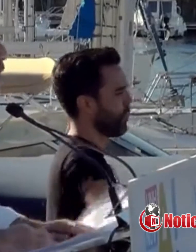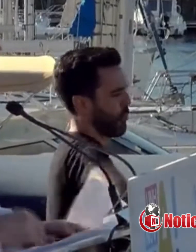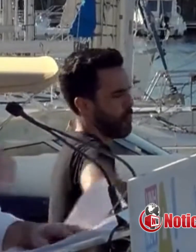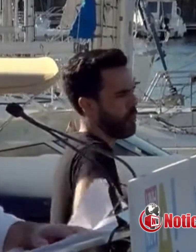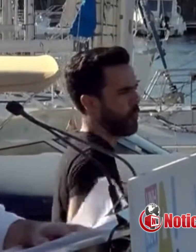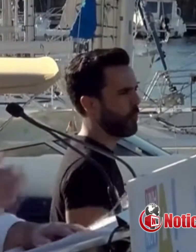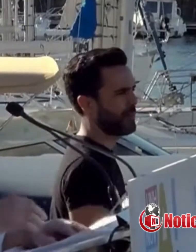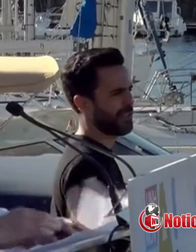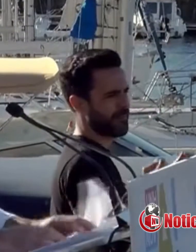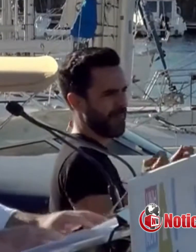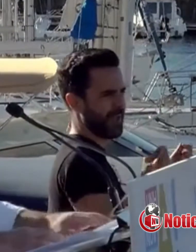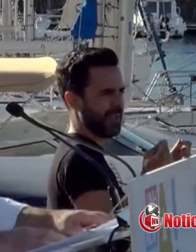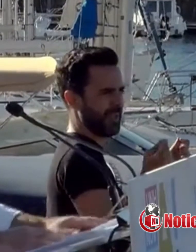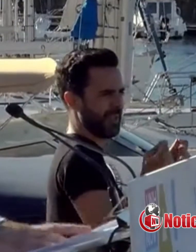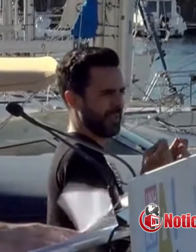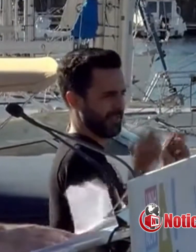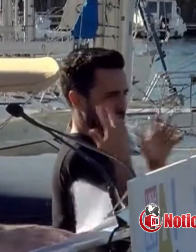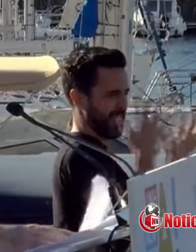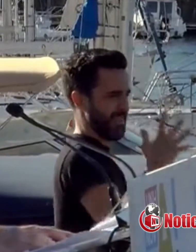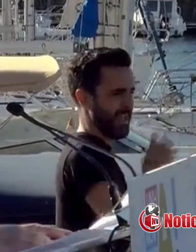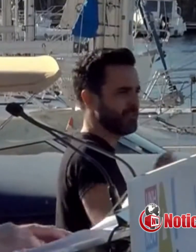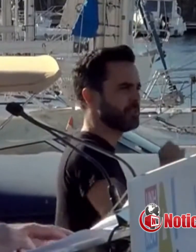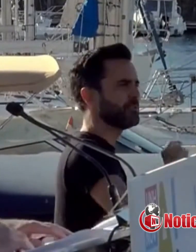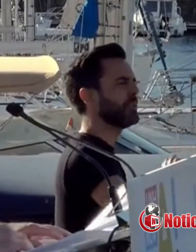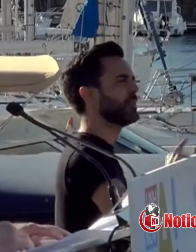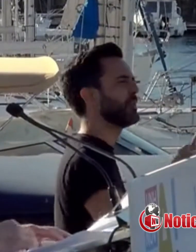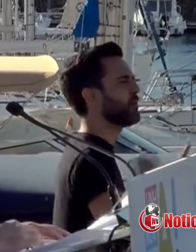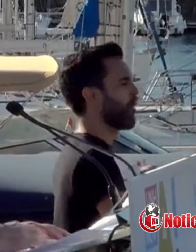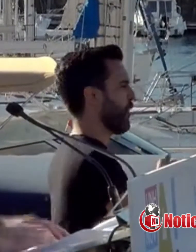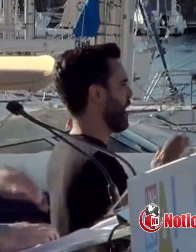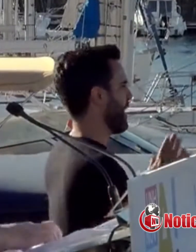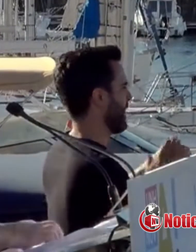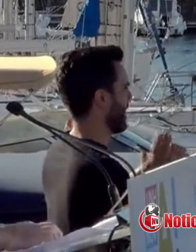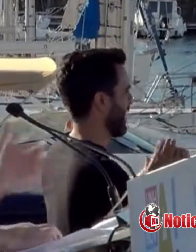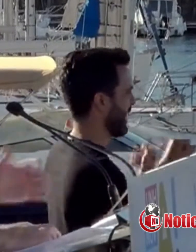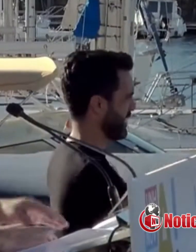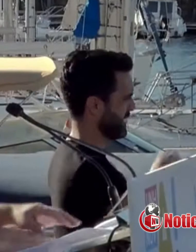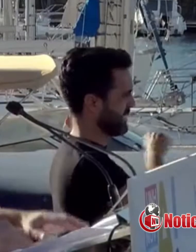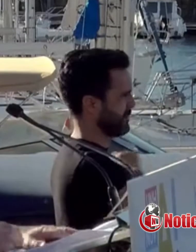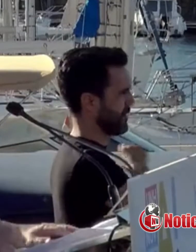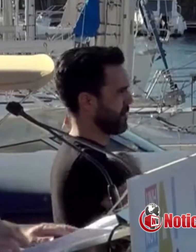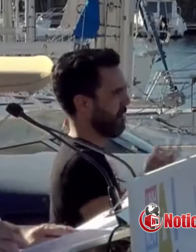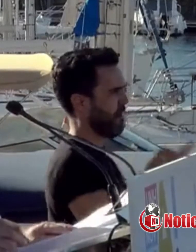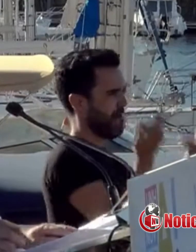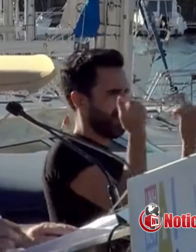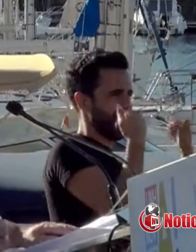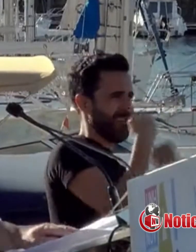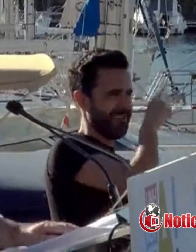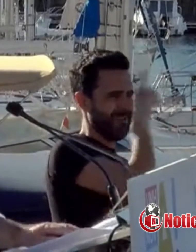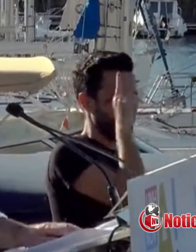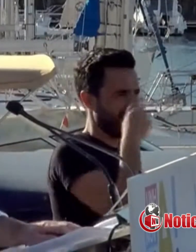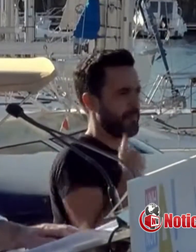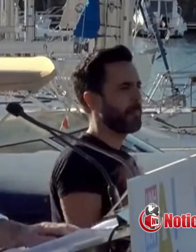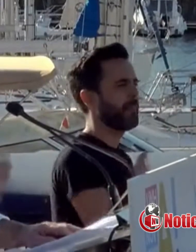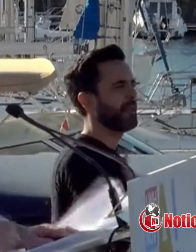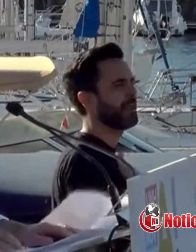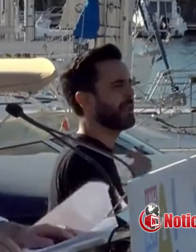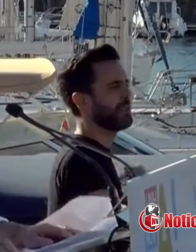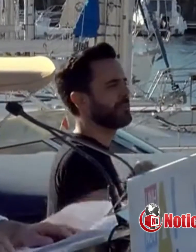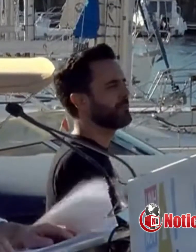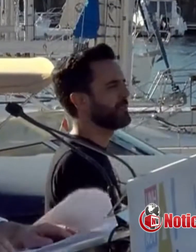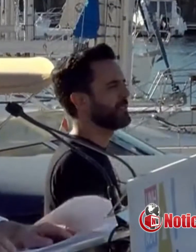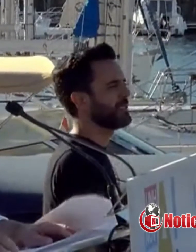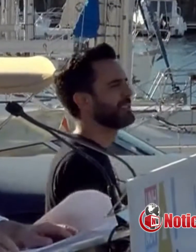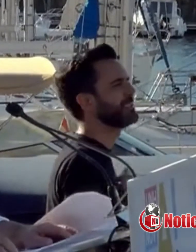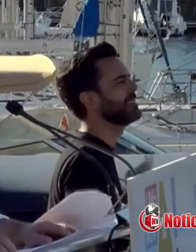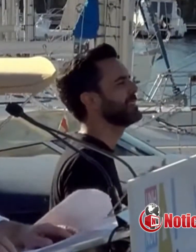nin tampouco o sucursalismo da esquerda española. O que necesitamos frente a tanta sumisión é determinación